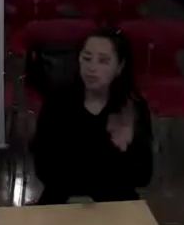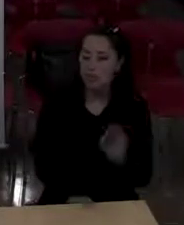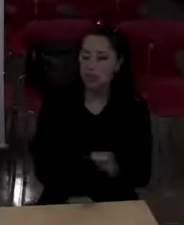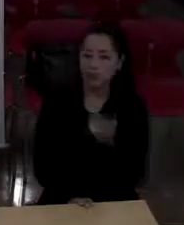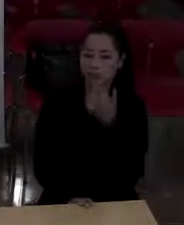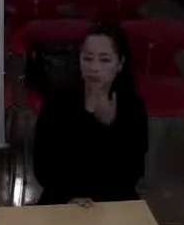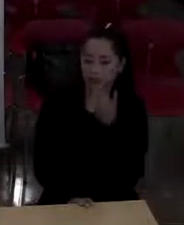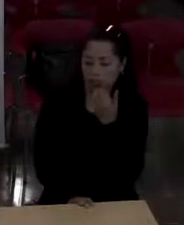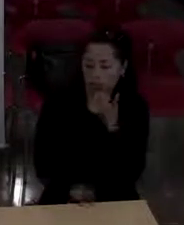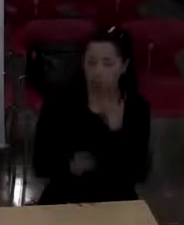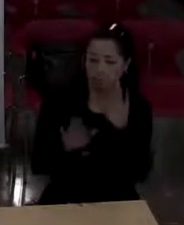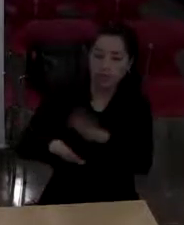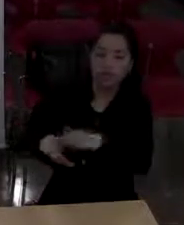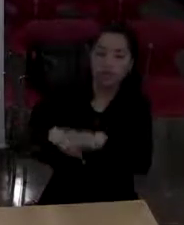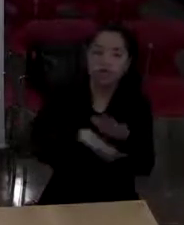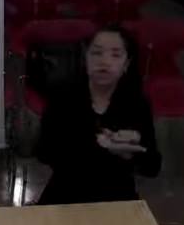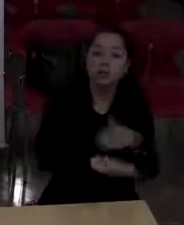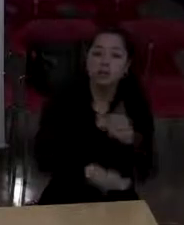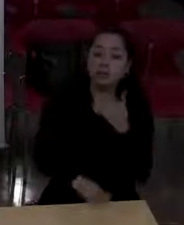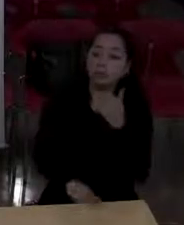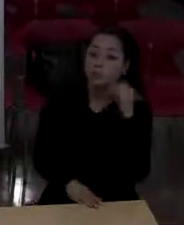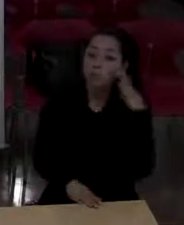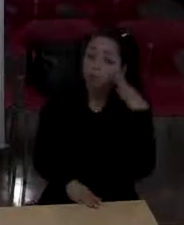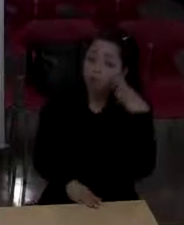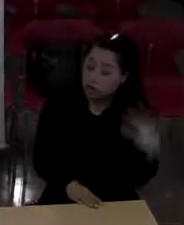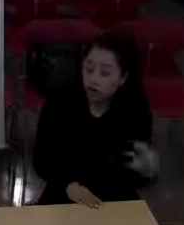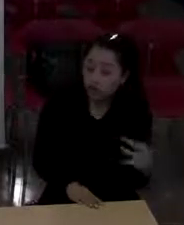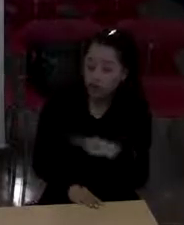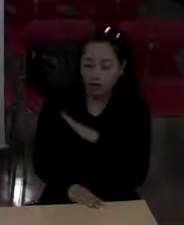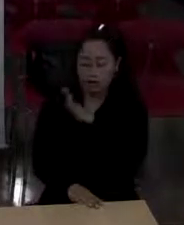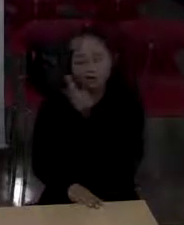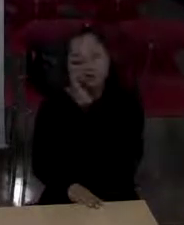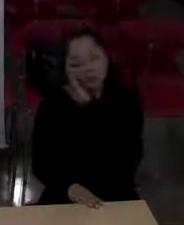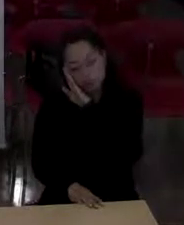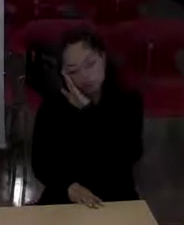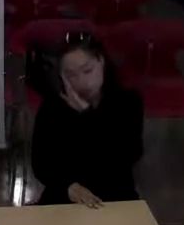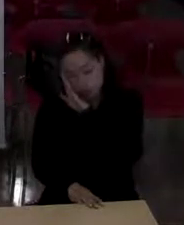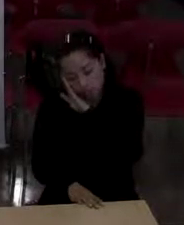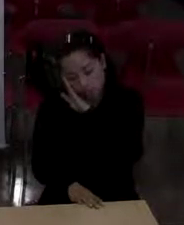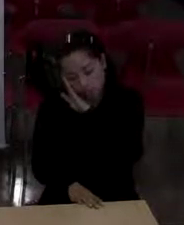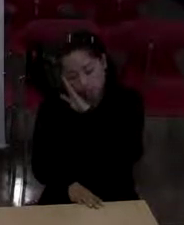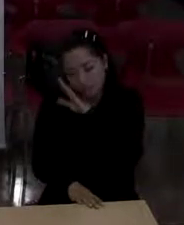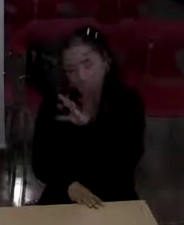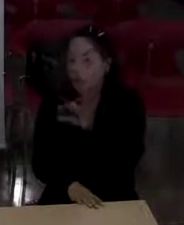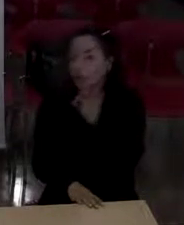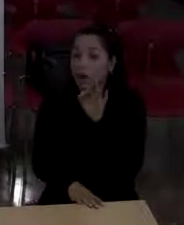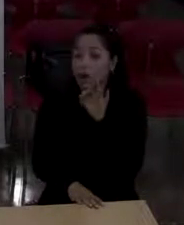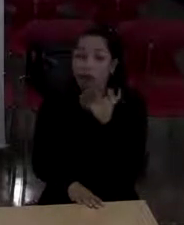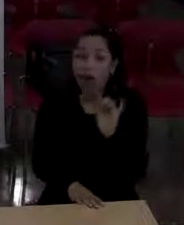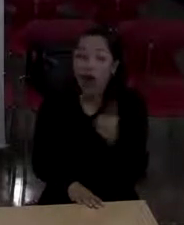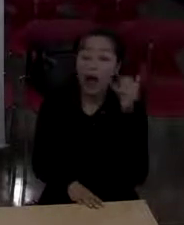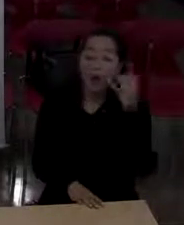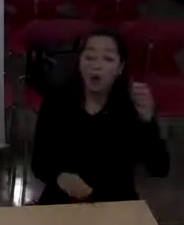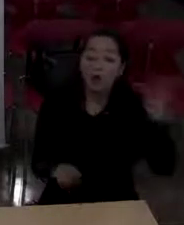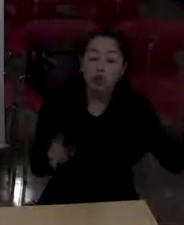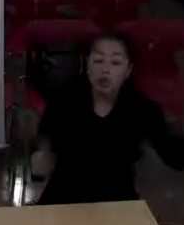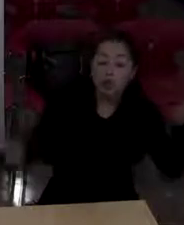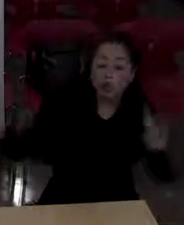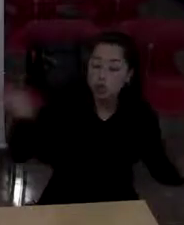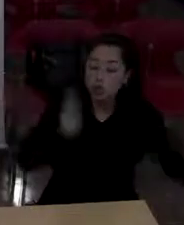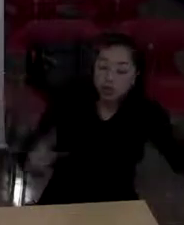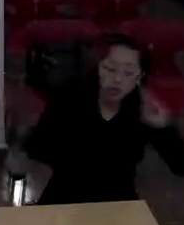algo, sabemos pues que ante un estímulo despertamos y reaccionamos, mientras que la parte visual, pues cuando